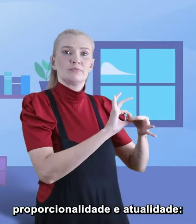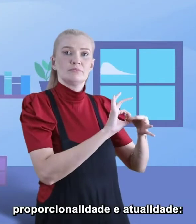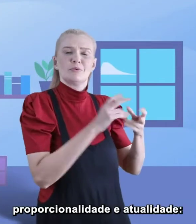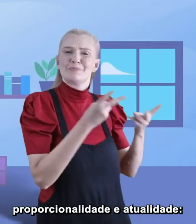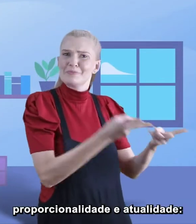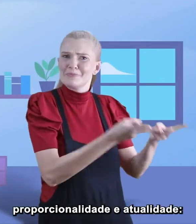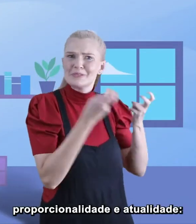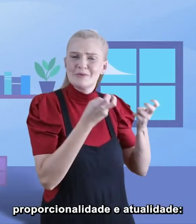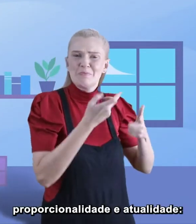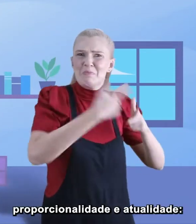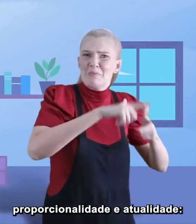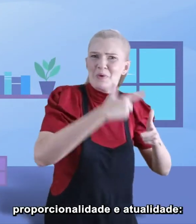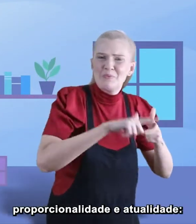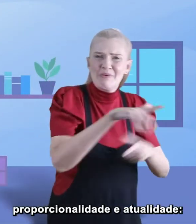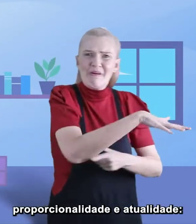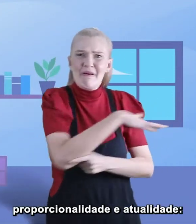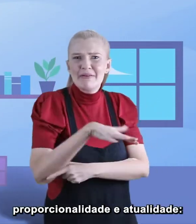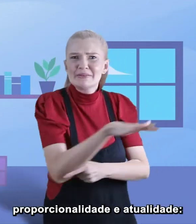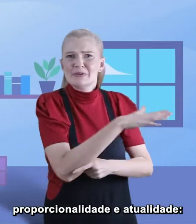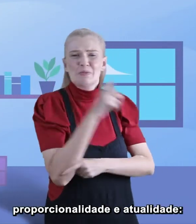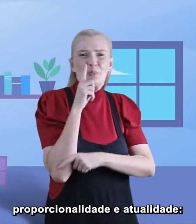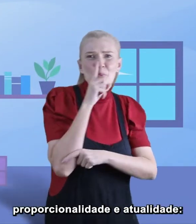Proporcionalidade e atualidade.